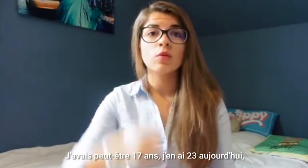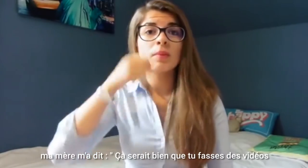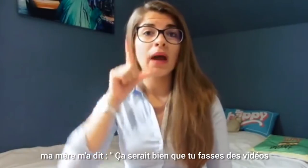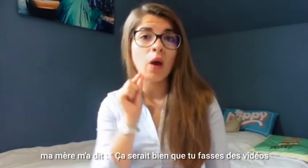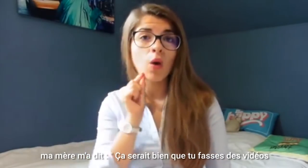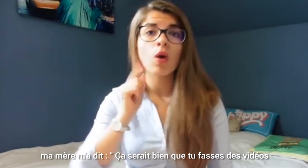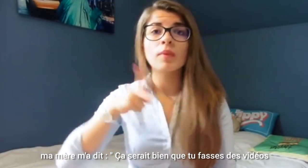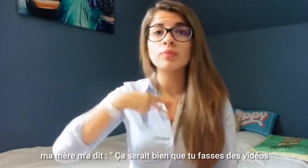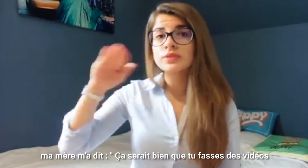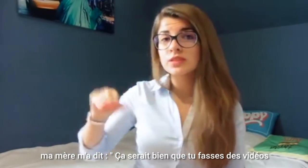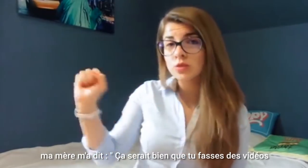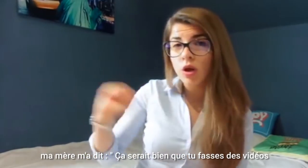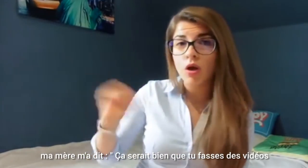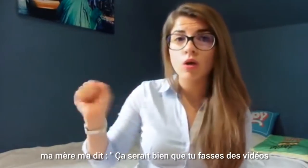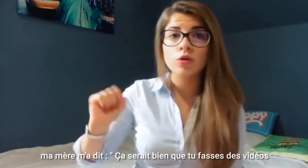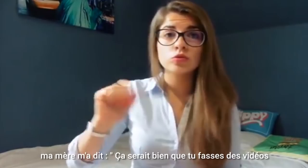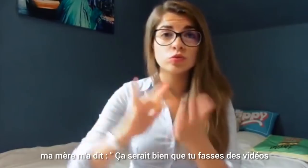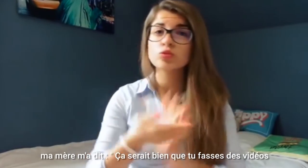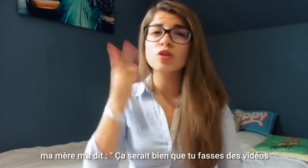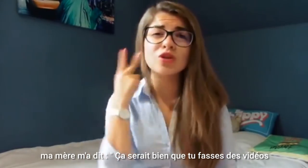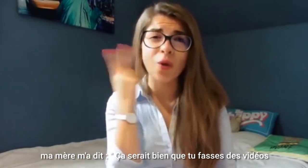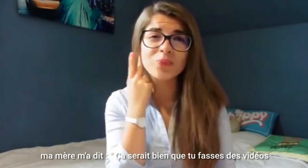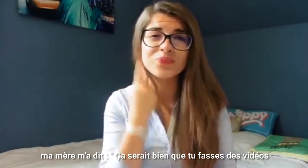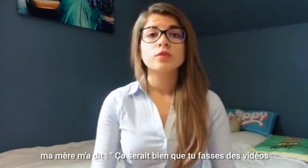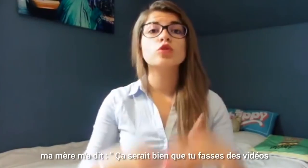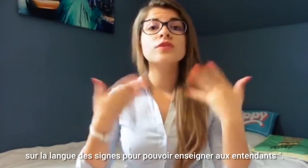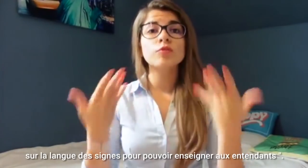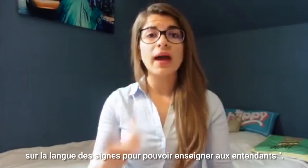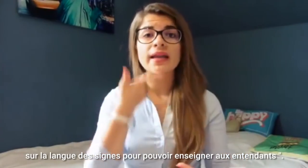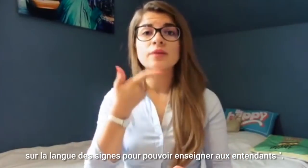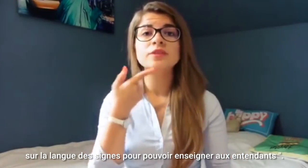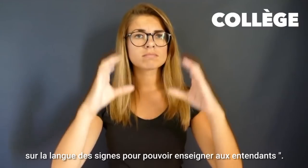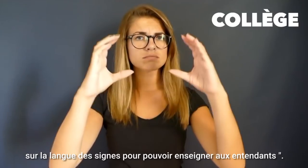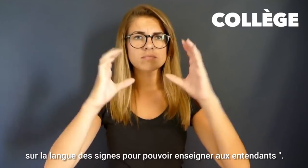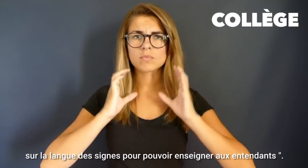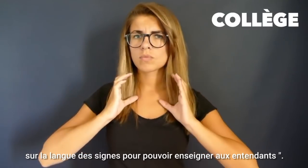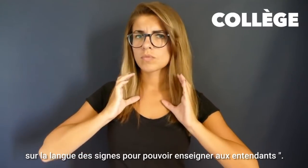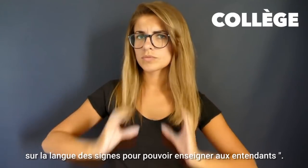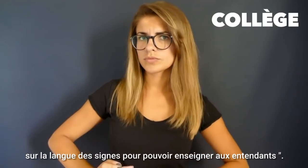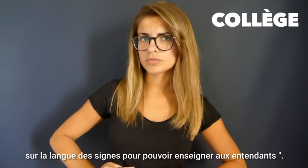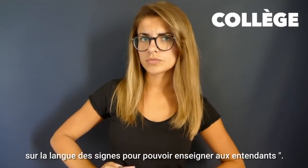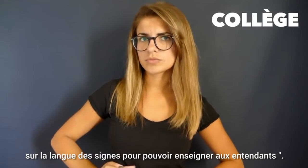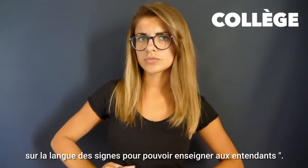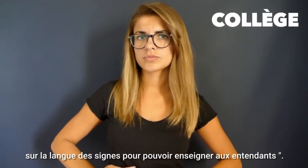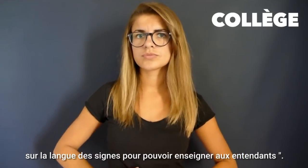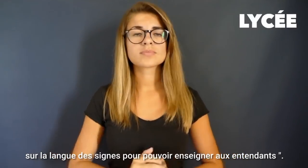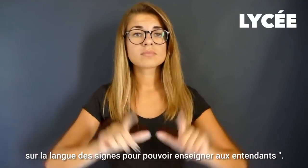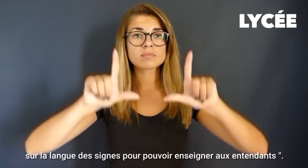Et bien, ma mère, elle m'a dit, «'as très bien que tu fasses des vidéos sur la langue des signes pour pouvoir enseigner aux entendants et tout ça.